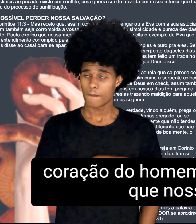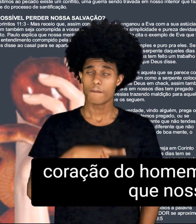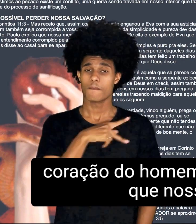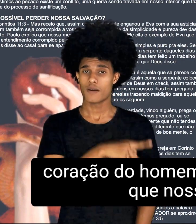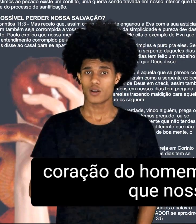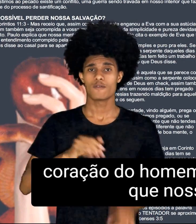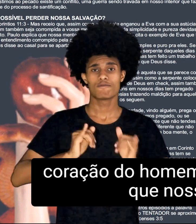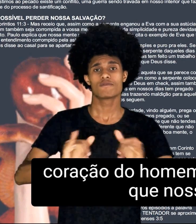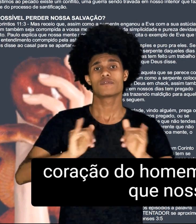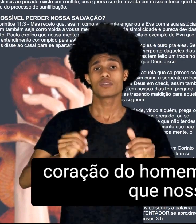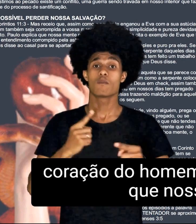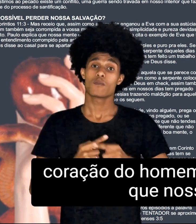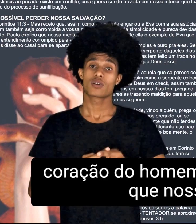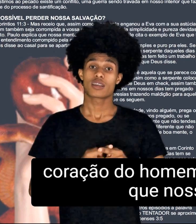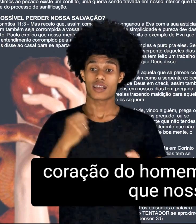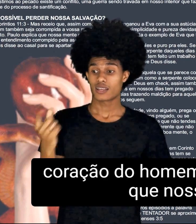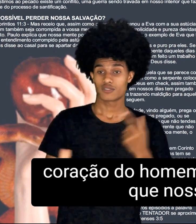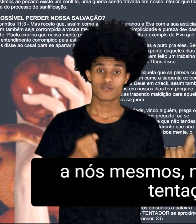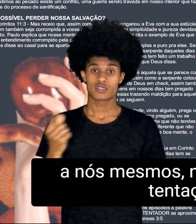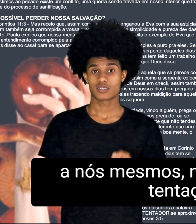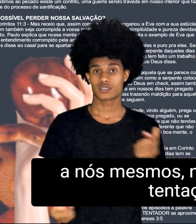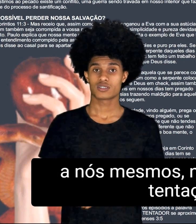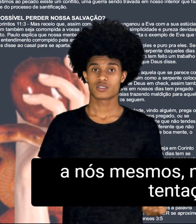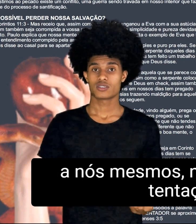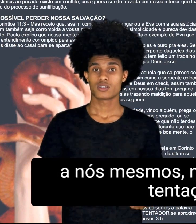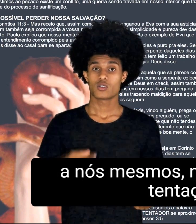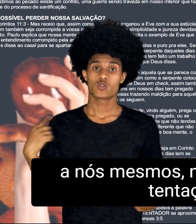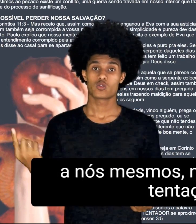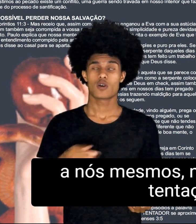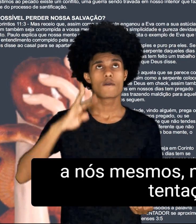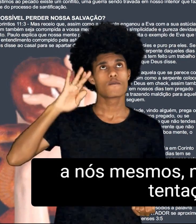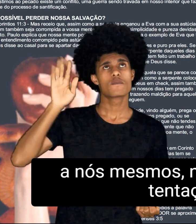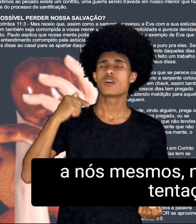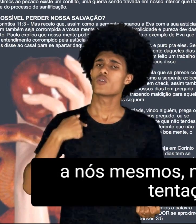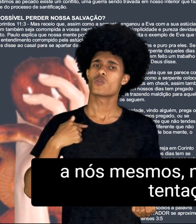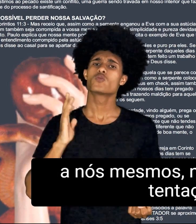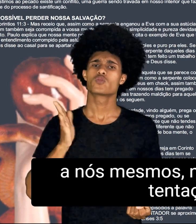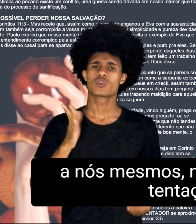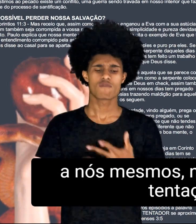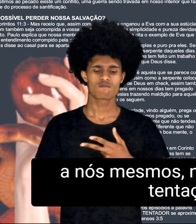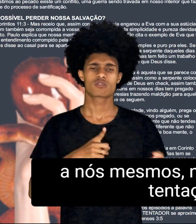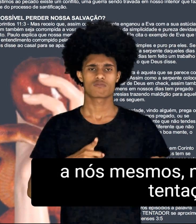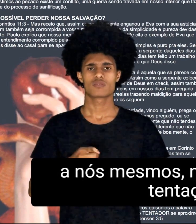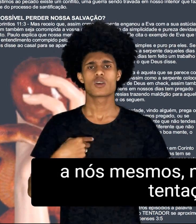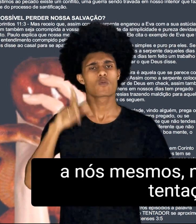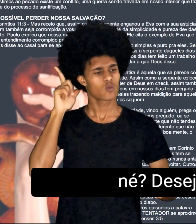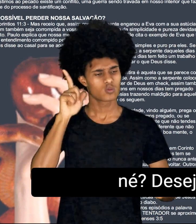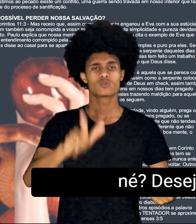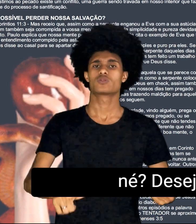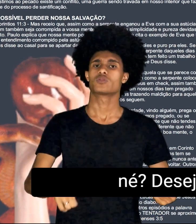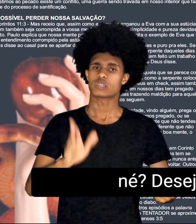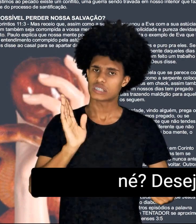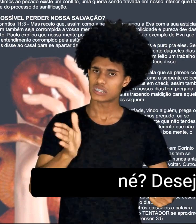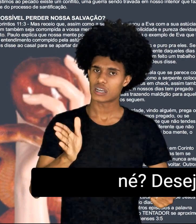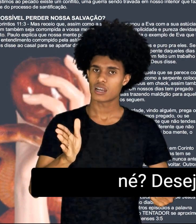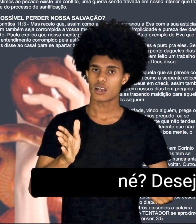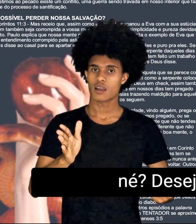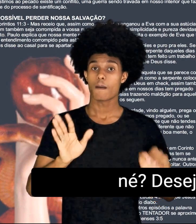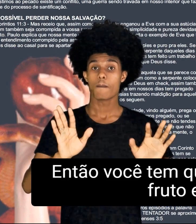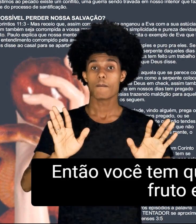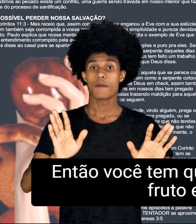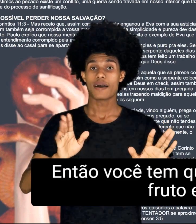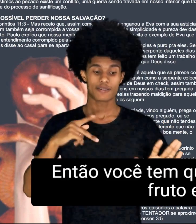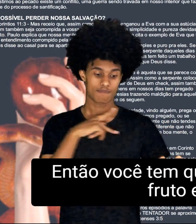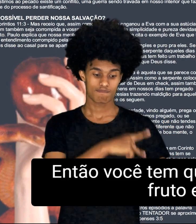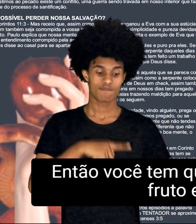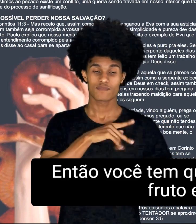Bíblia mostra que nossos desejos traem a nós mesmos. Nós estamos mostrando as tentações como fruto, né, desejoso para o pecado,